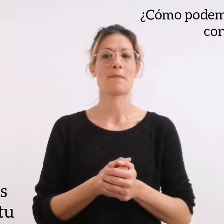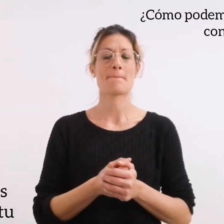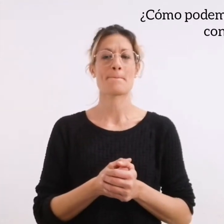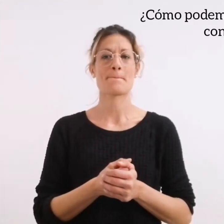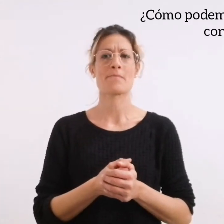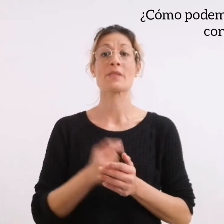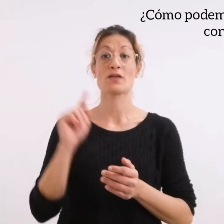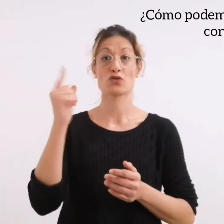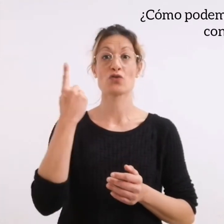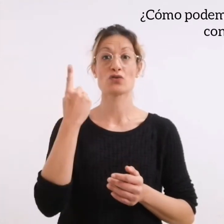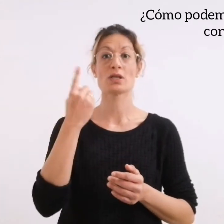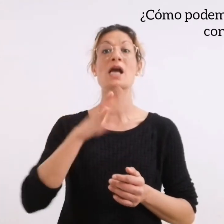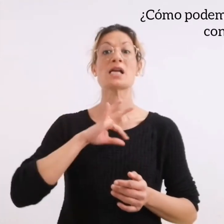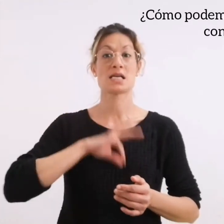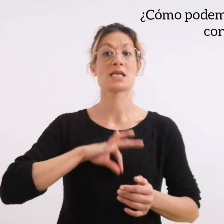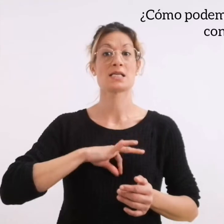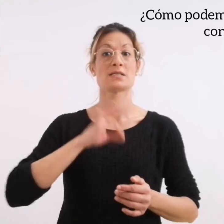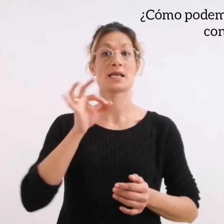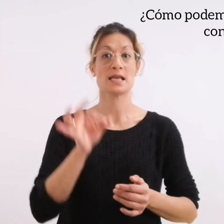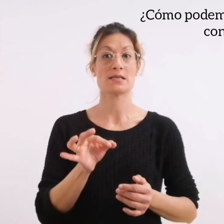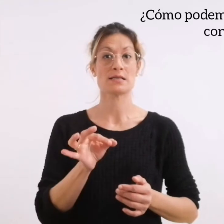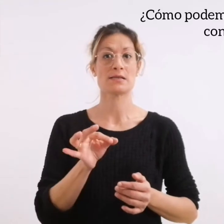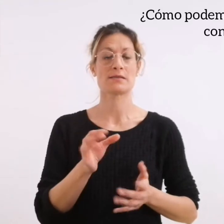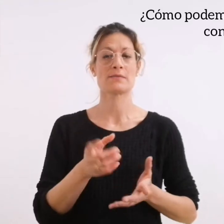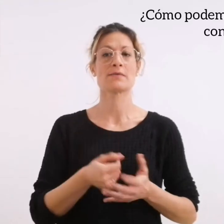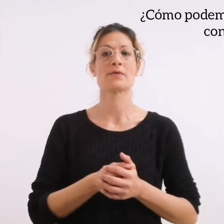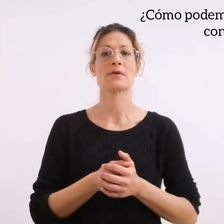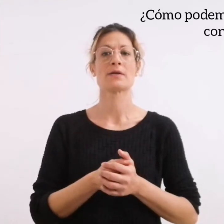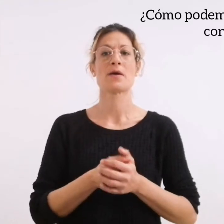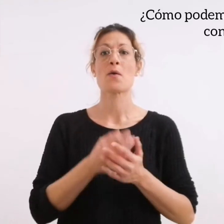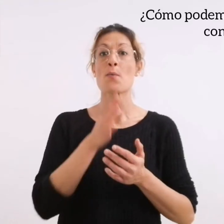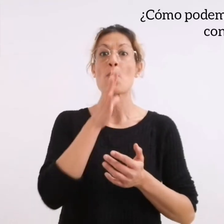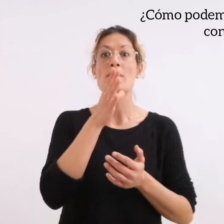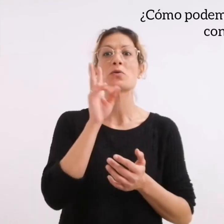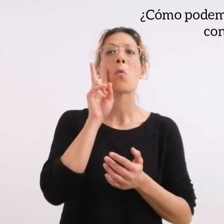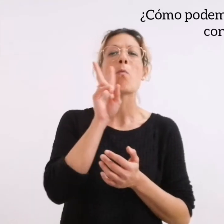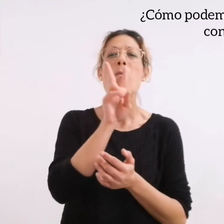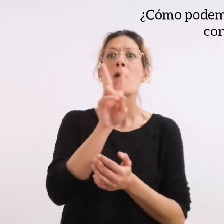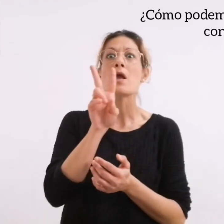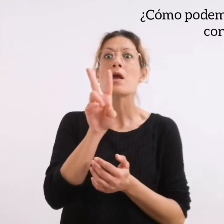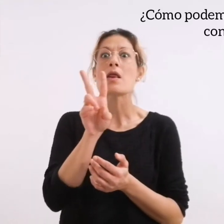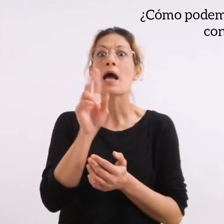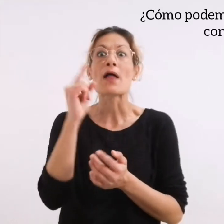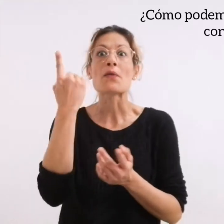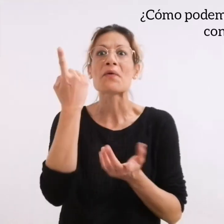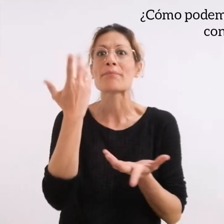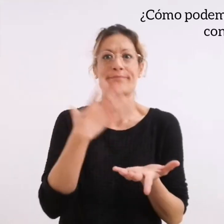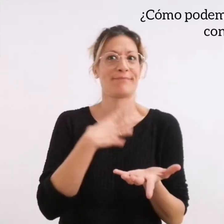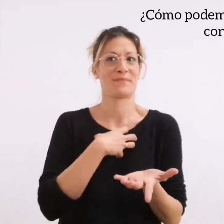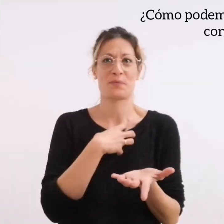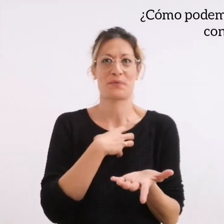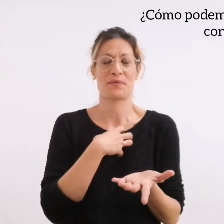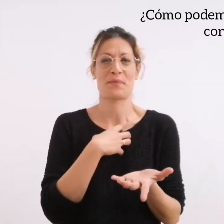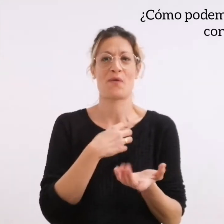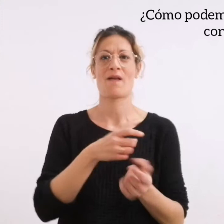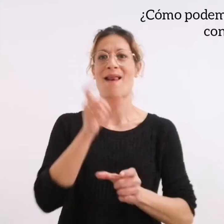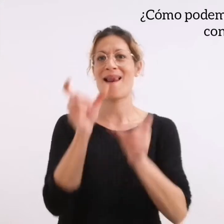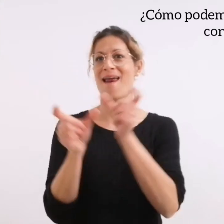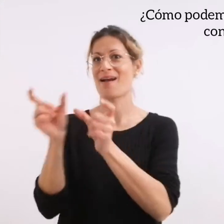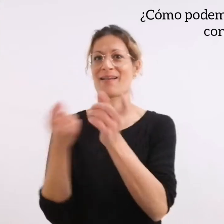Dios es espíritu. Por eso no podemos verlo con nuestros ojos. Mucha gente dice, Dios no existe